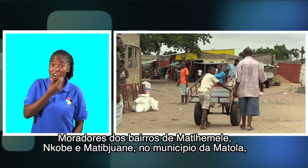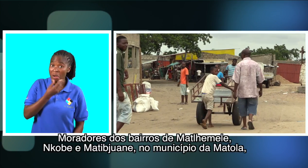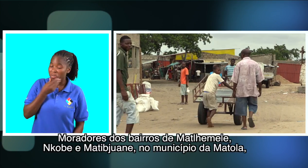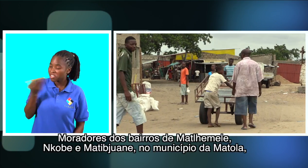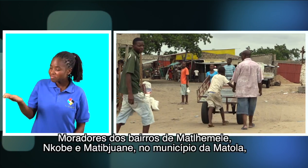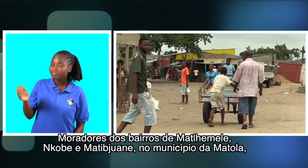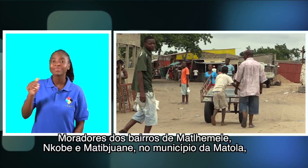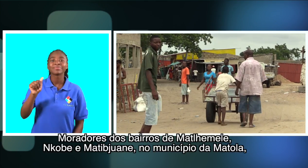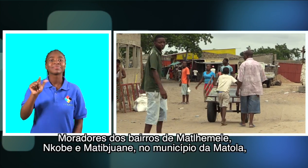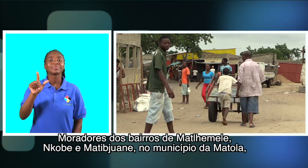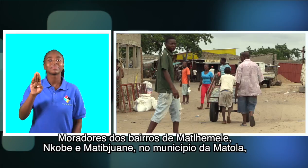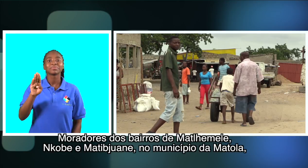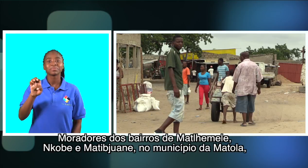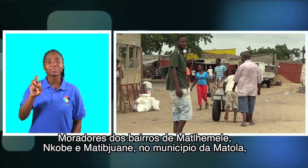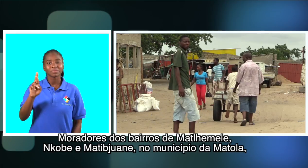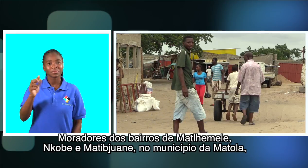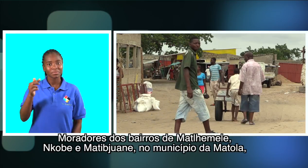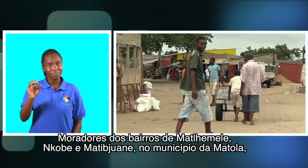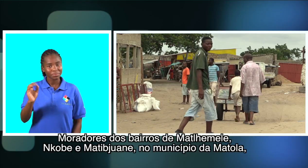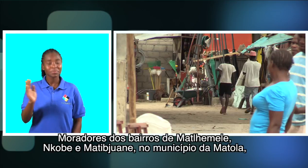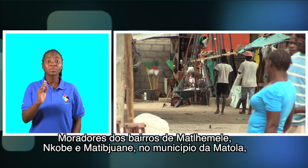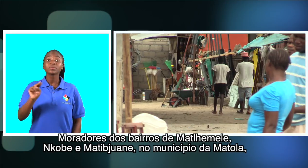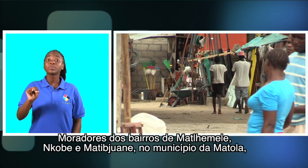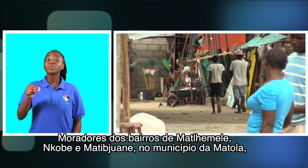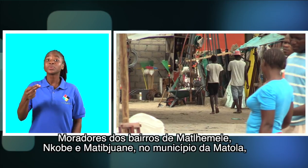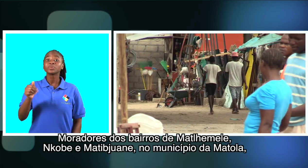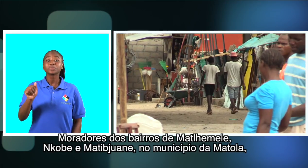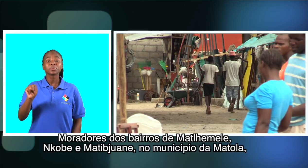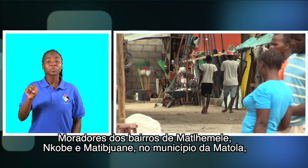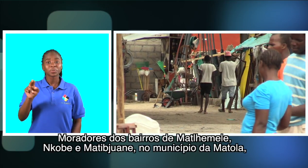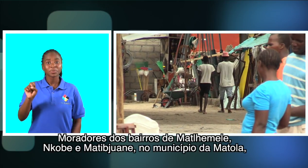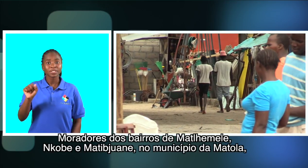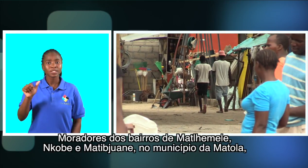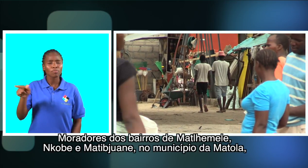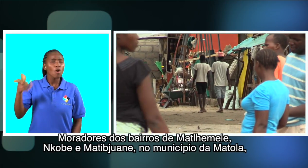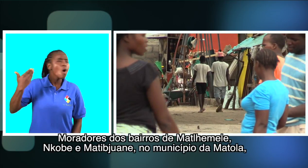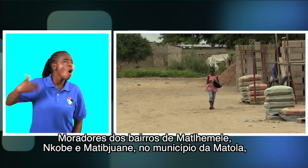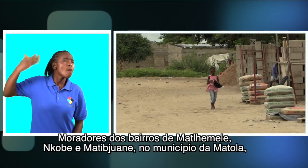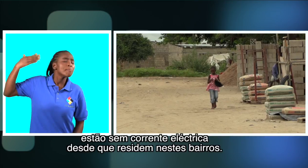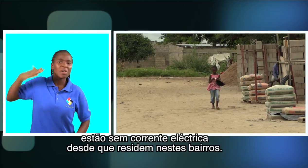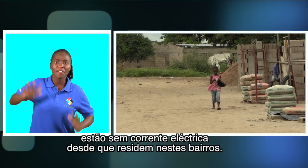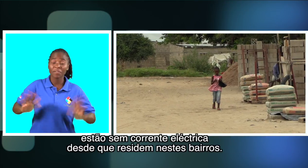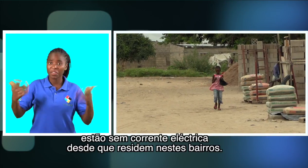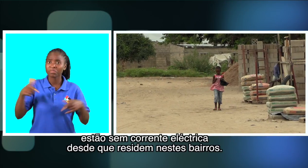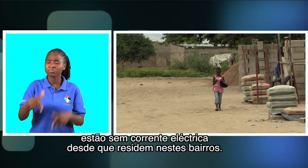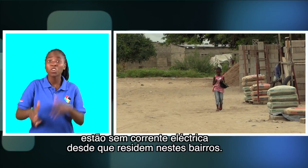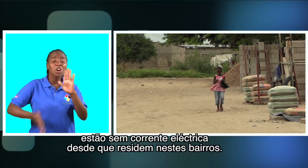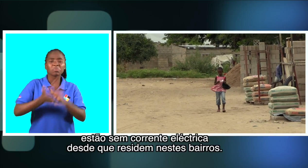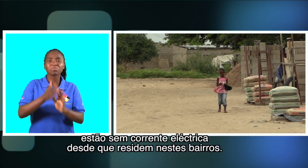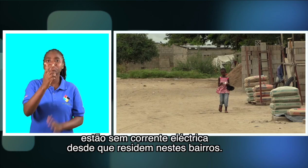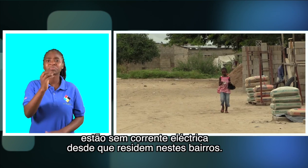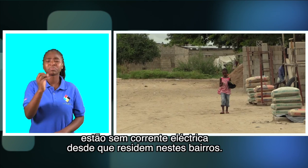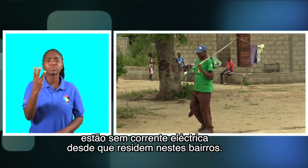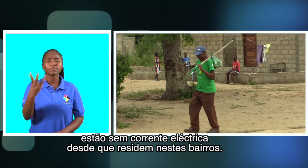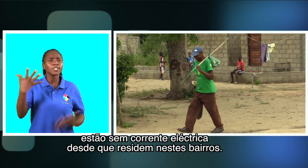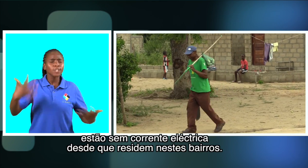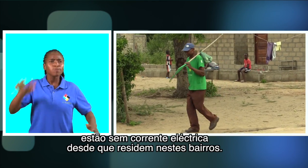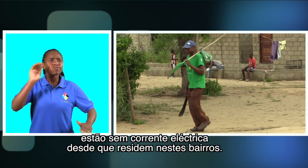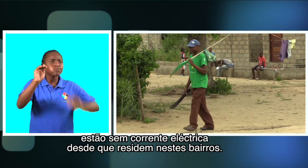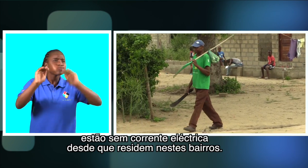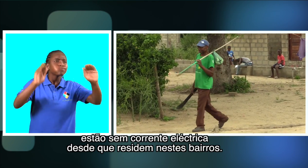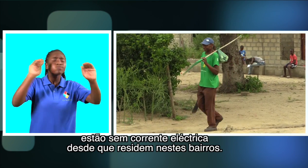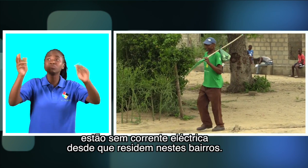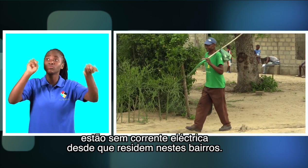Moradores dos bairros de Matlamele, Incob e Matiduan, no município de Amatola, estão sem corrente elétrica